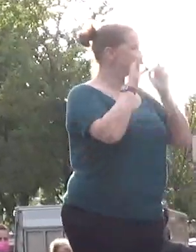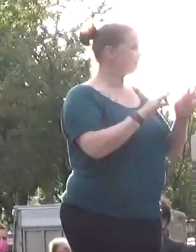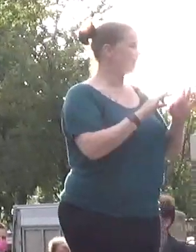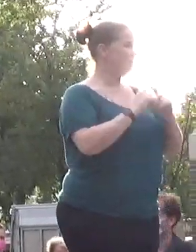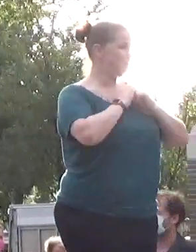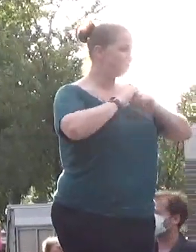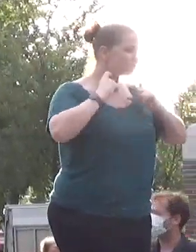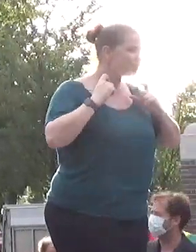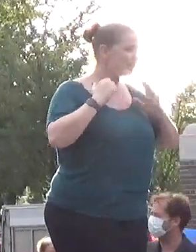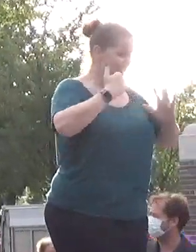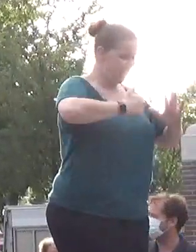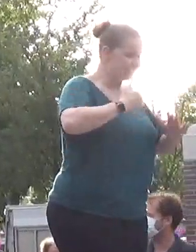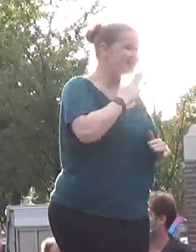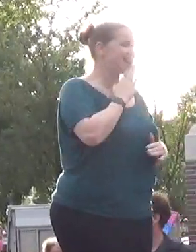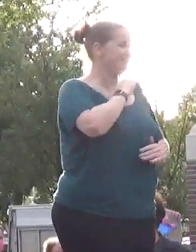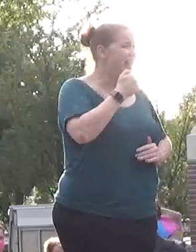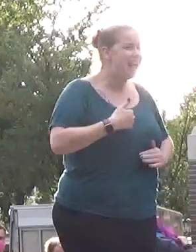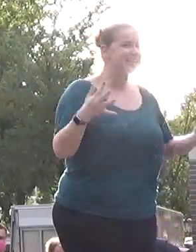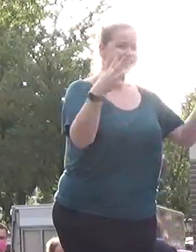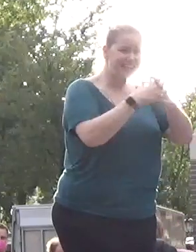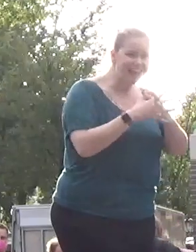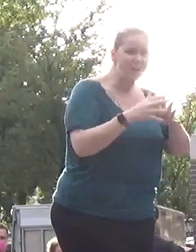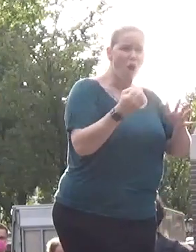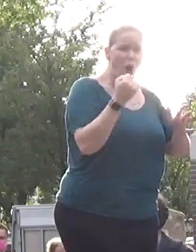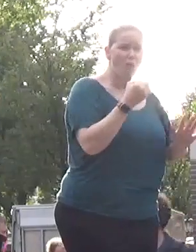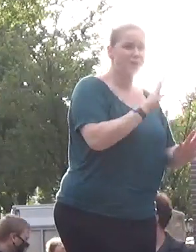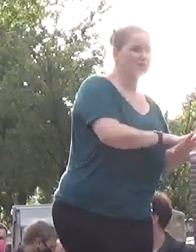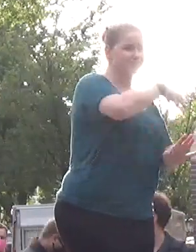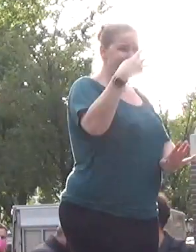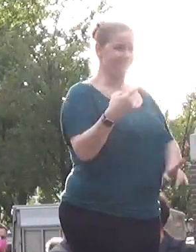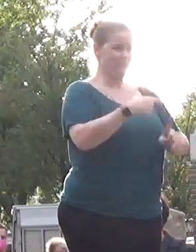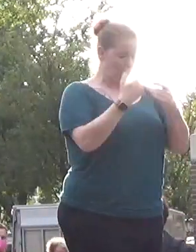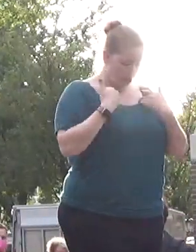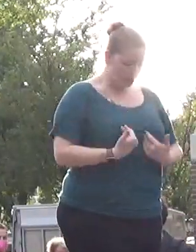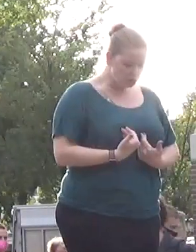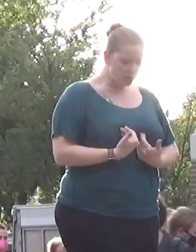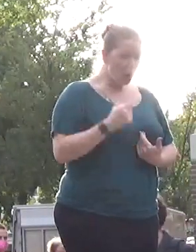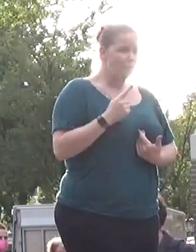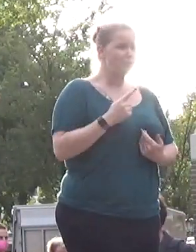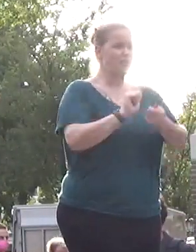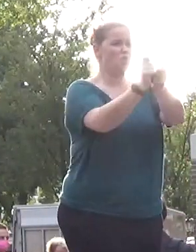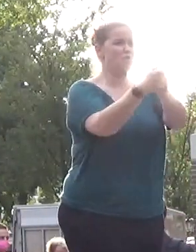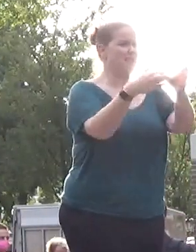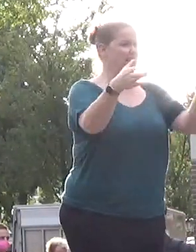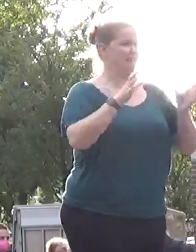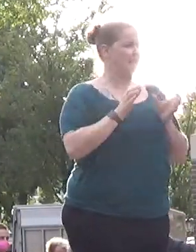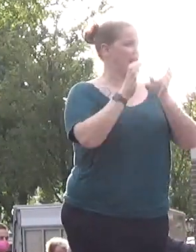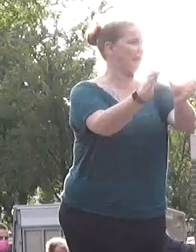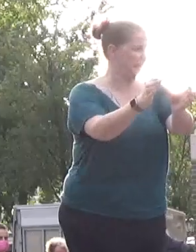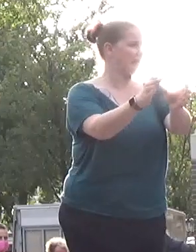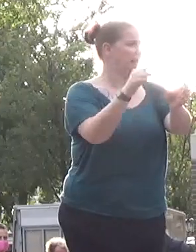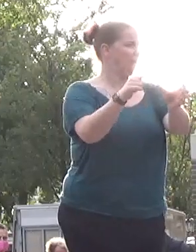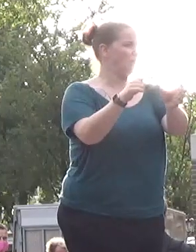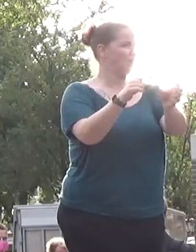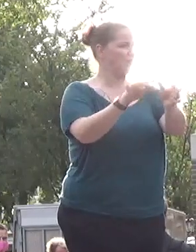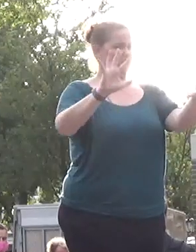en herders waard als je in je eigen kerk, omdat je LHBTI-plusser bent, naar een conversiekliniek wordt gestuurd om daar in de vernieling te